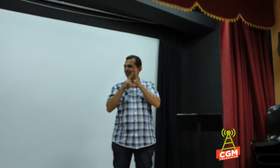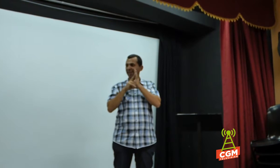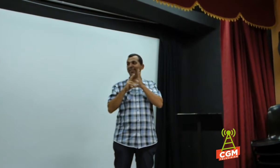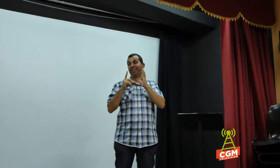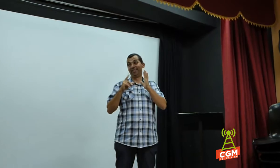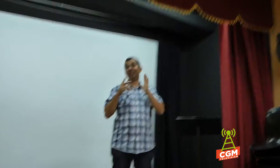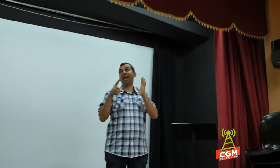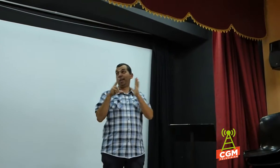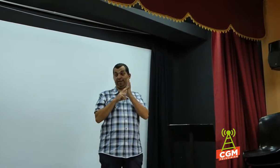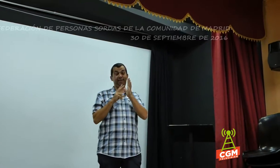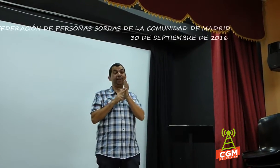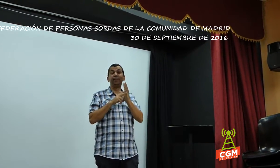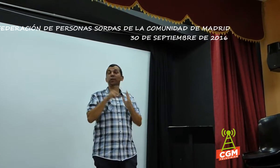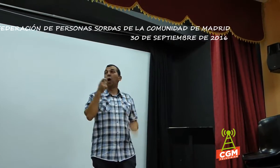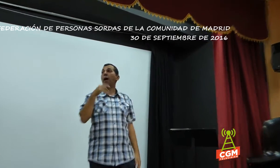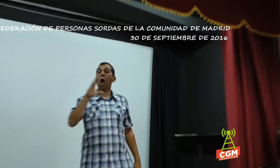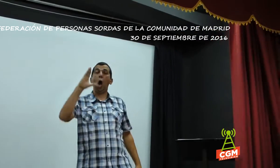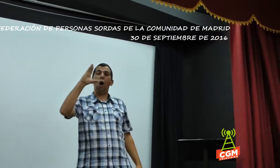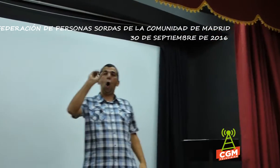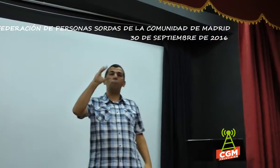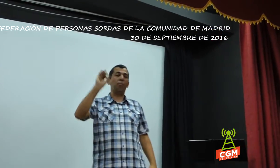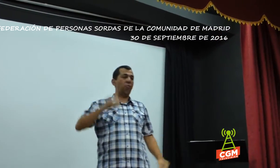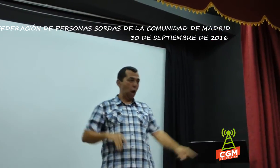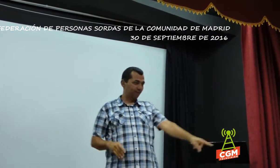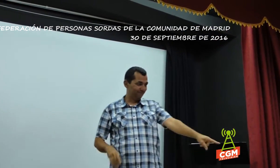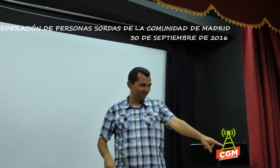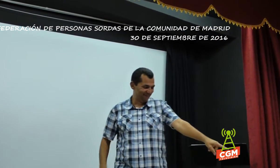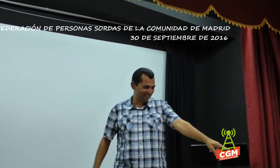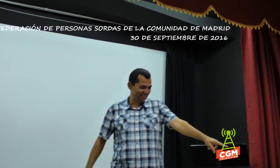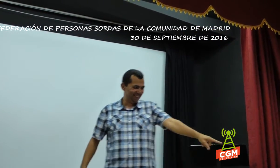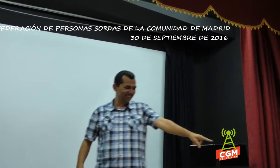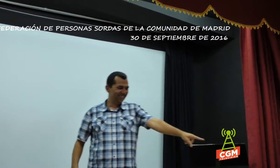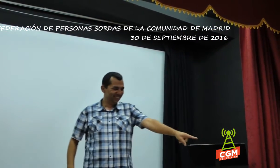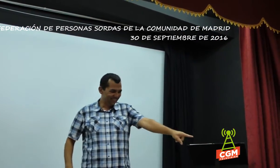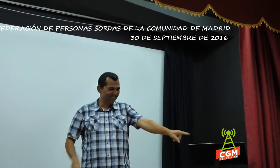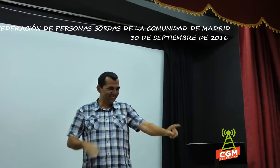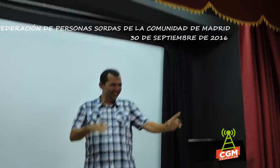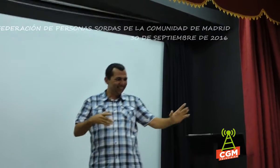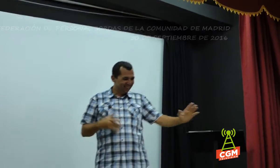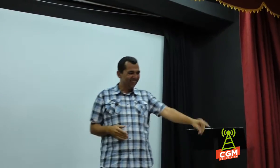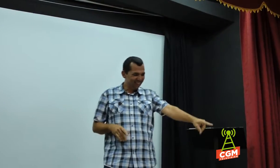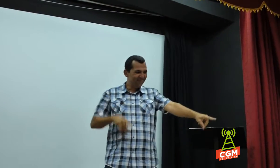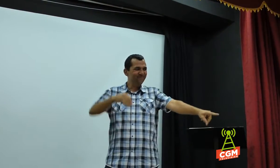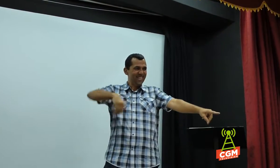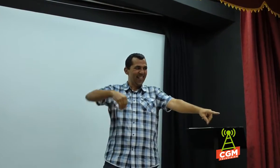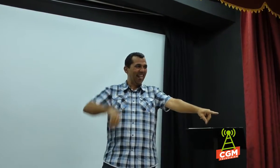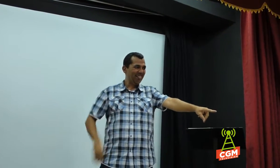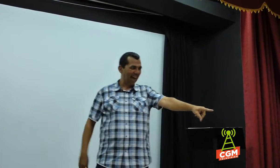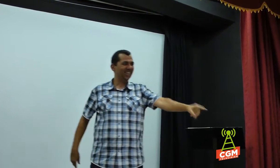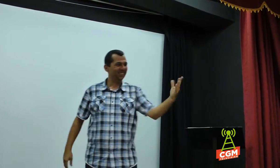Os quería presentar también a dos personas que han venido de la cultura. A Conchi. Claro, y Conchi dice, uy,